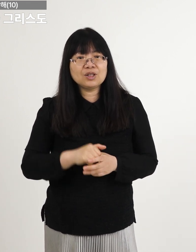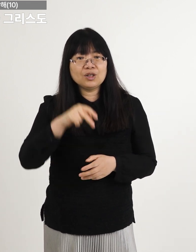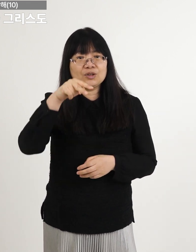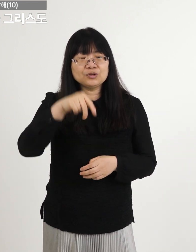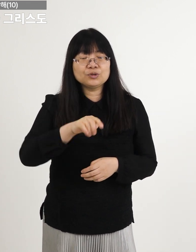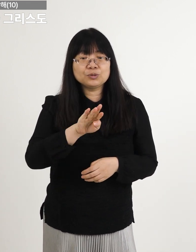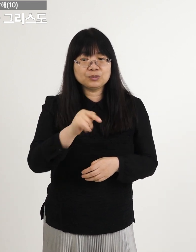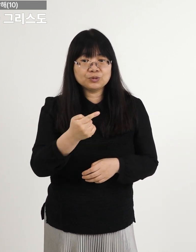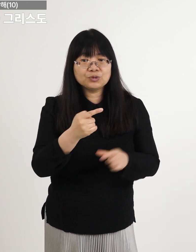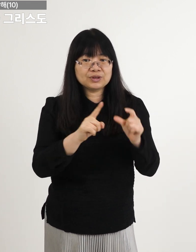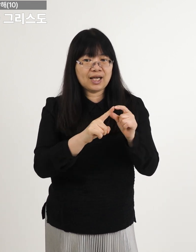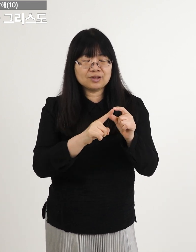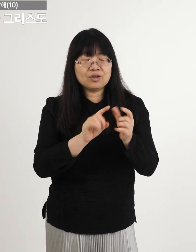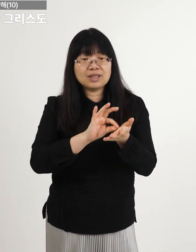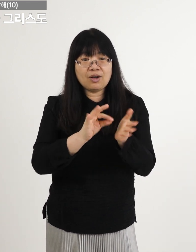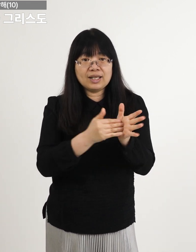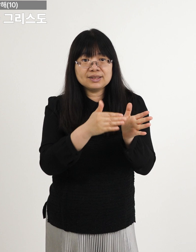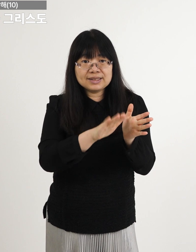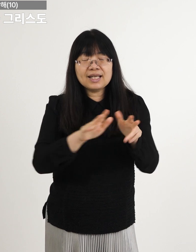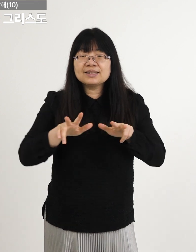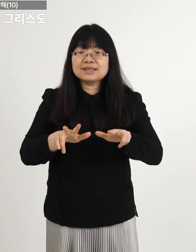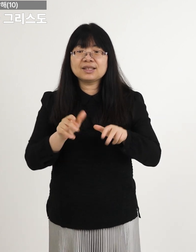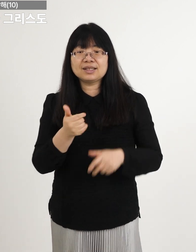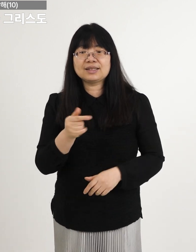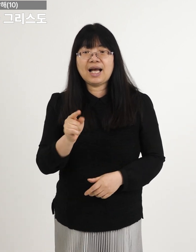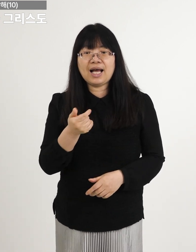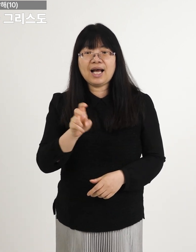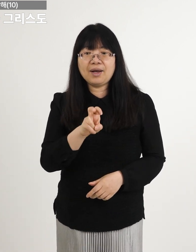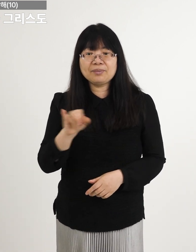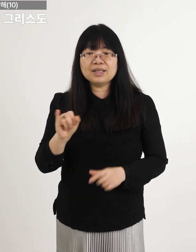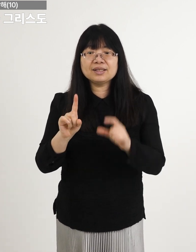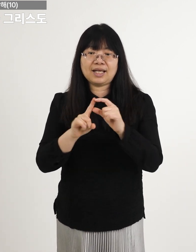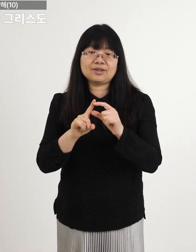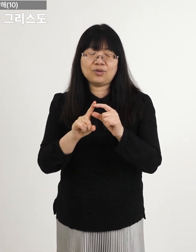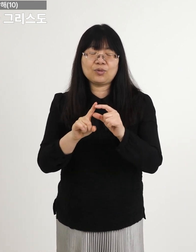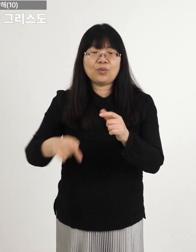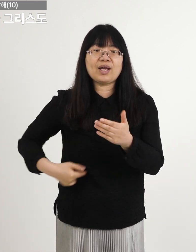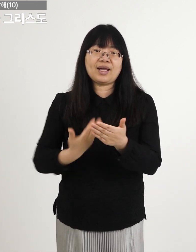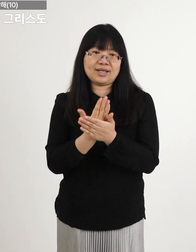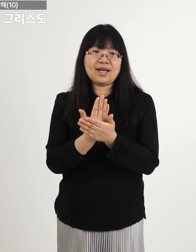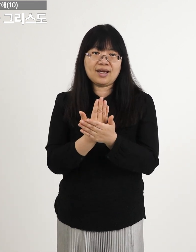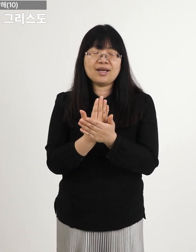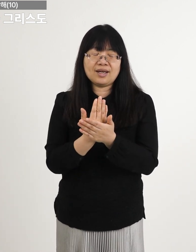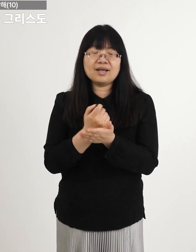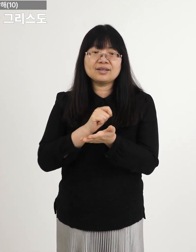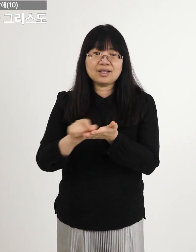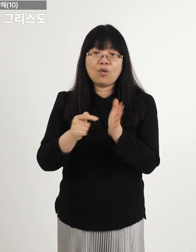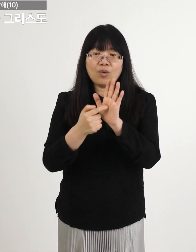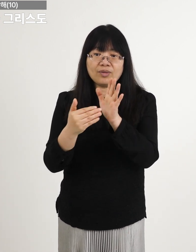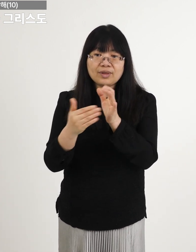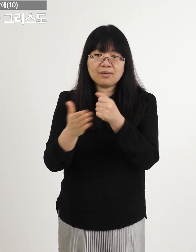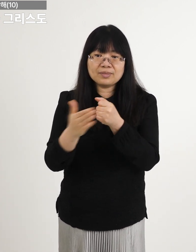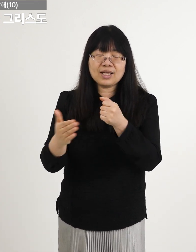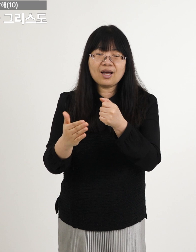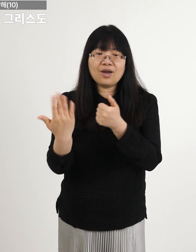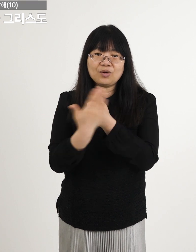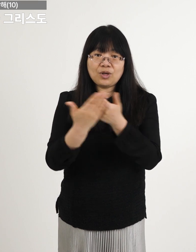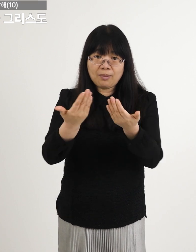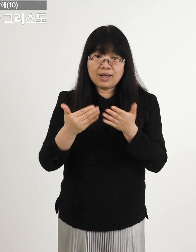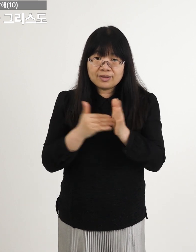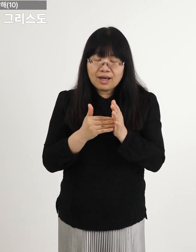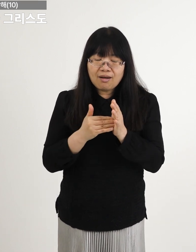나함이라는 말은 위로를 받았다, 생각을 바꾸었다, 거두어